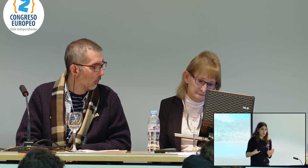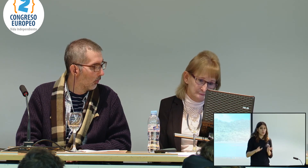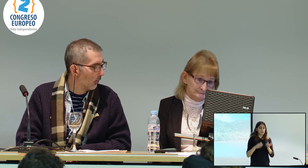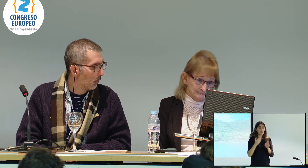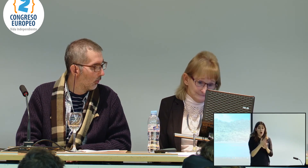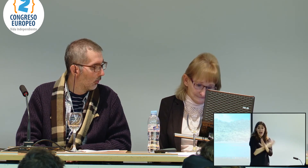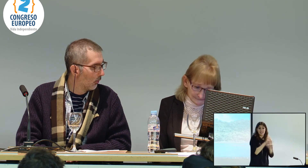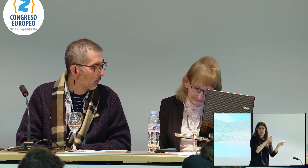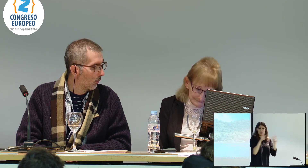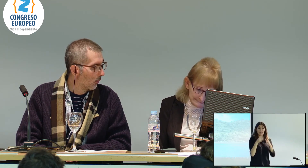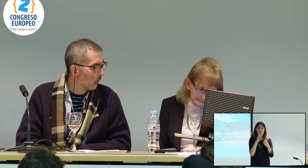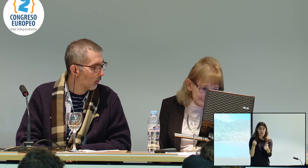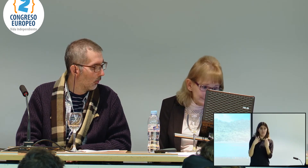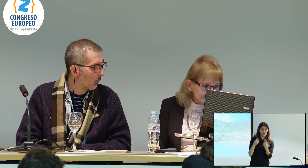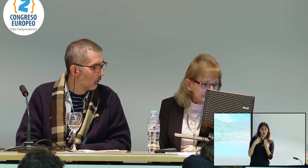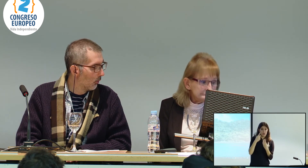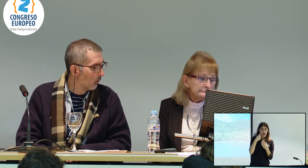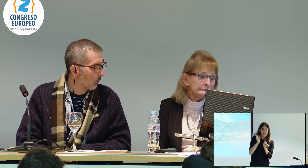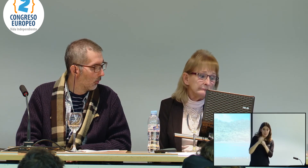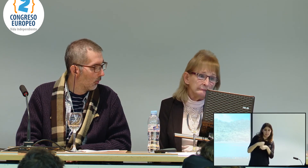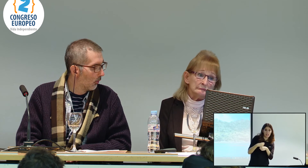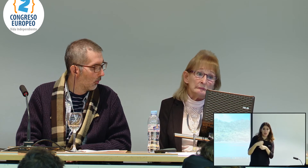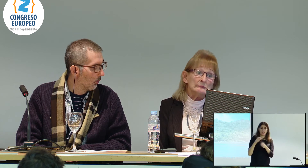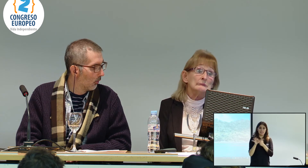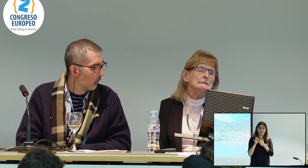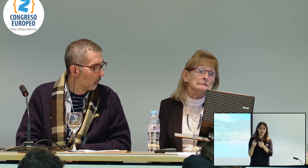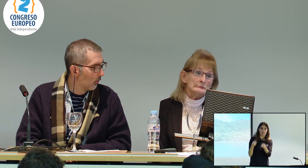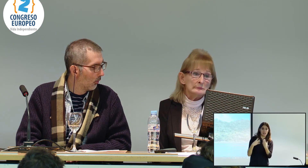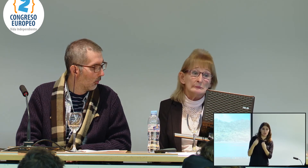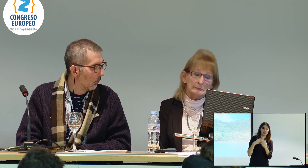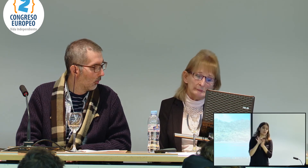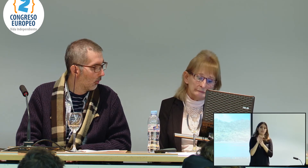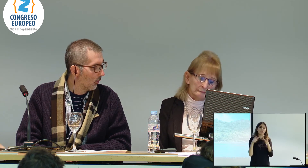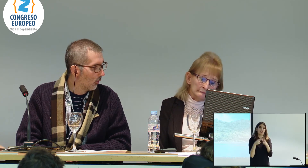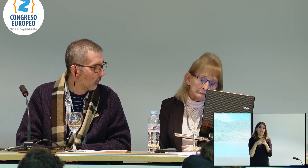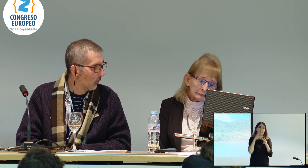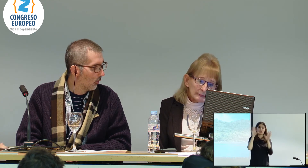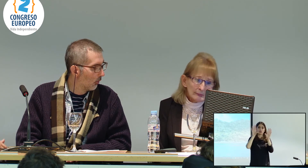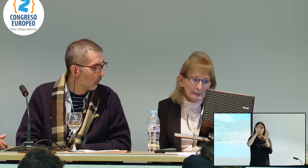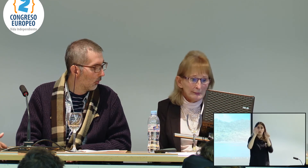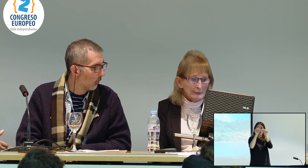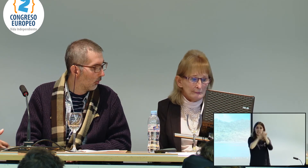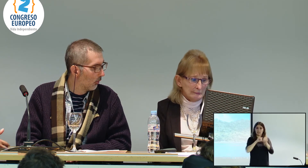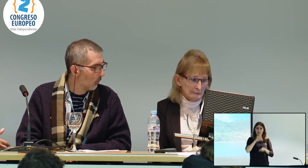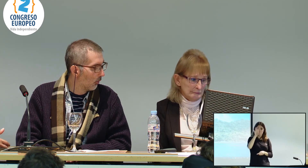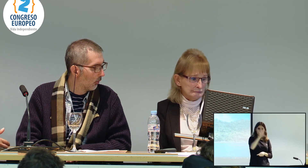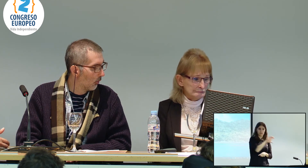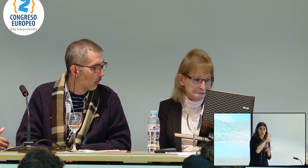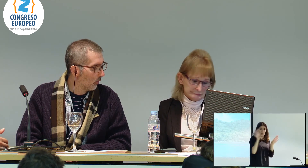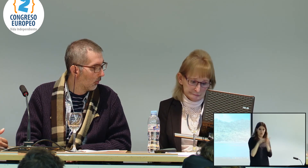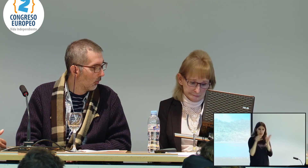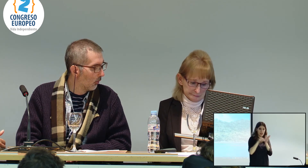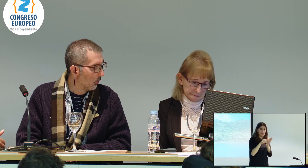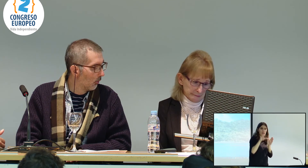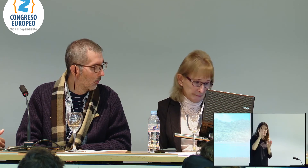me había informado acerca de las prestaciones de los servicios sociales en las diversas comunidades, provincias y